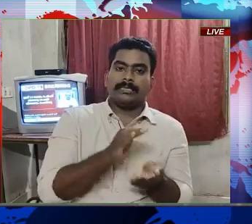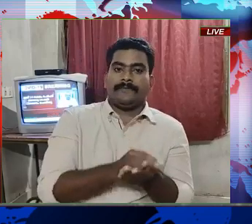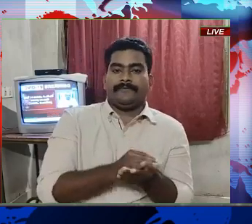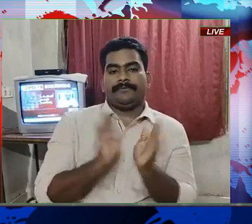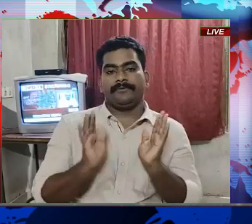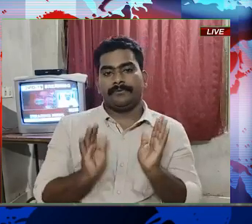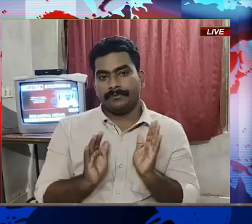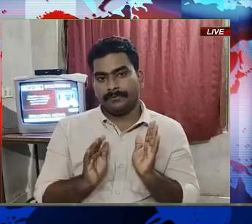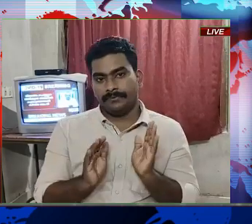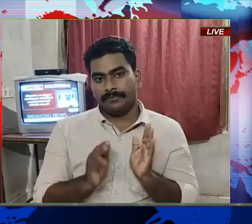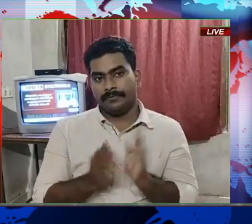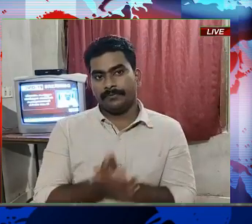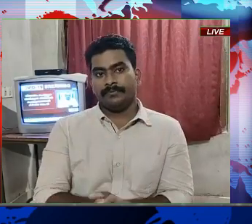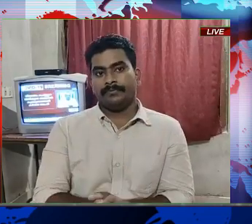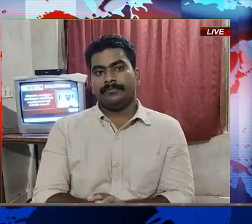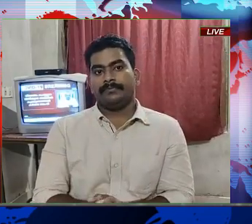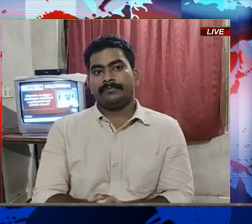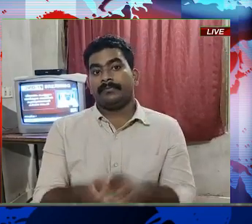അത് കൊടുക്കുന്നതിനും